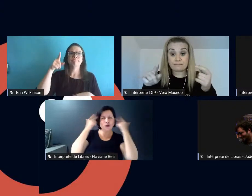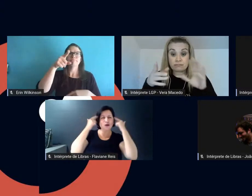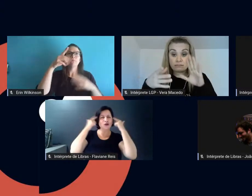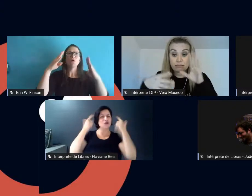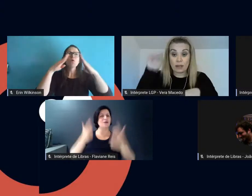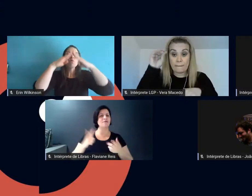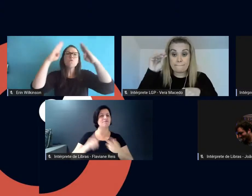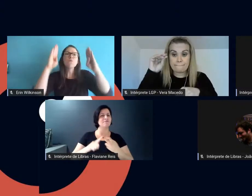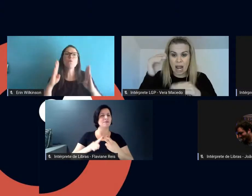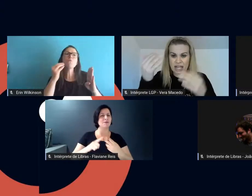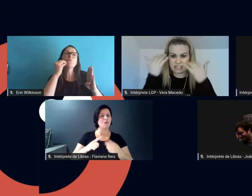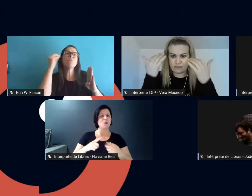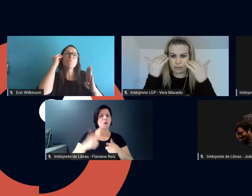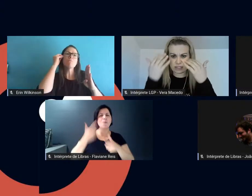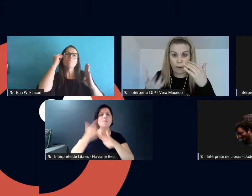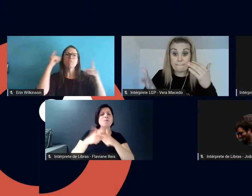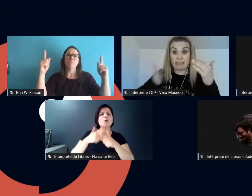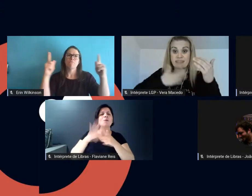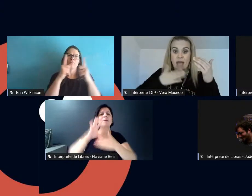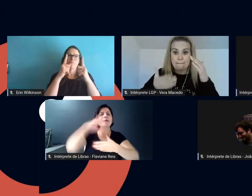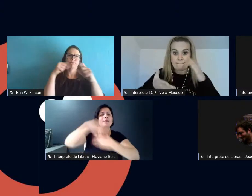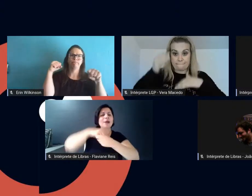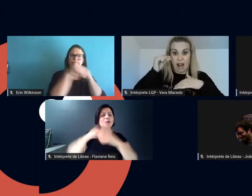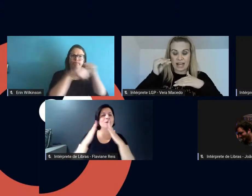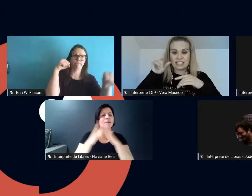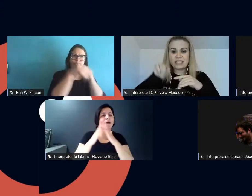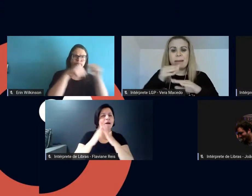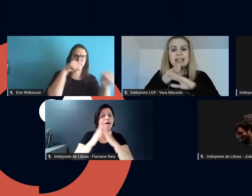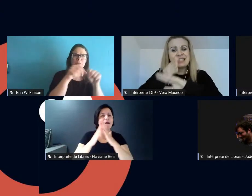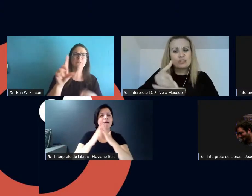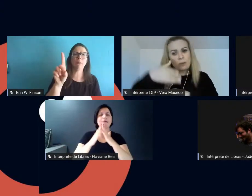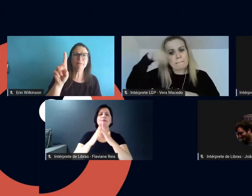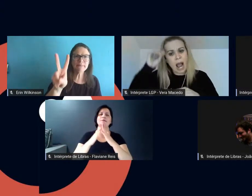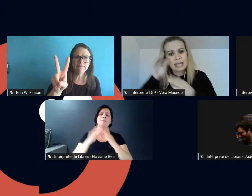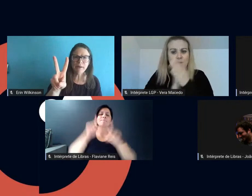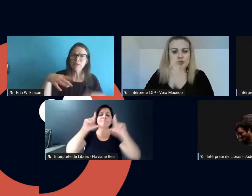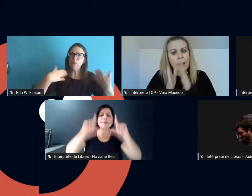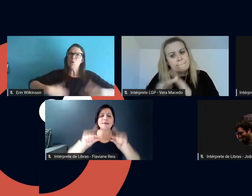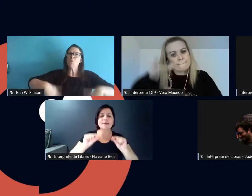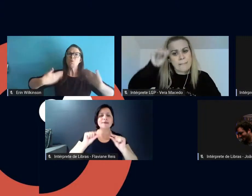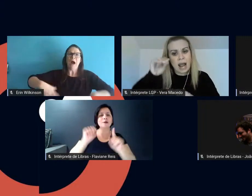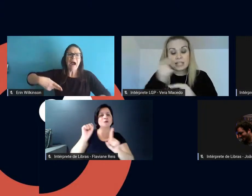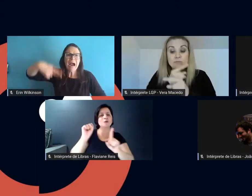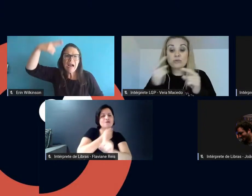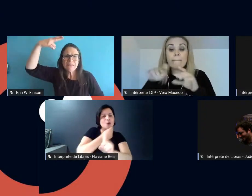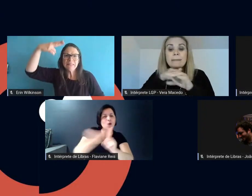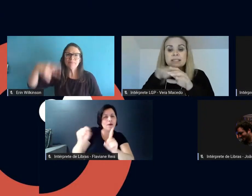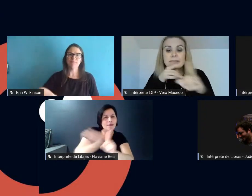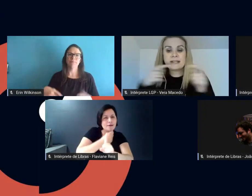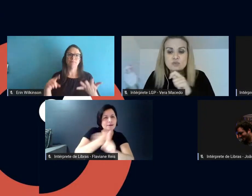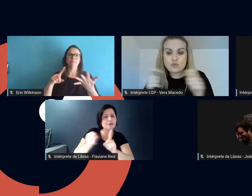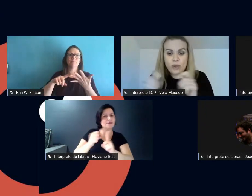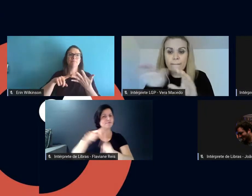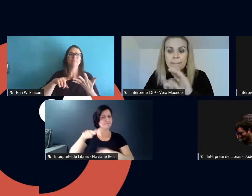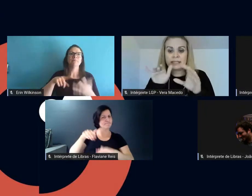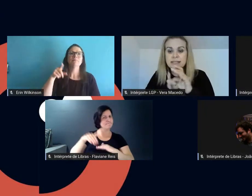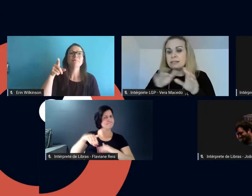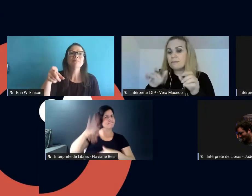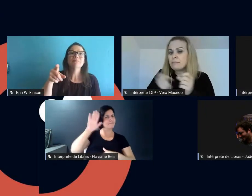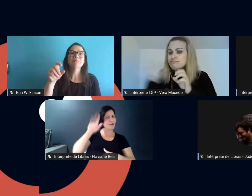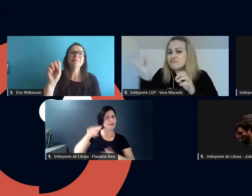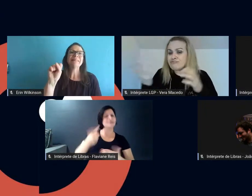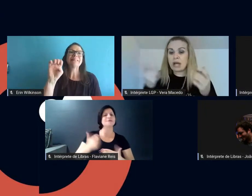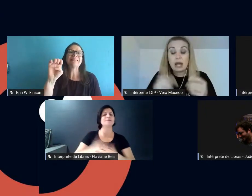mais informação, tem acesso a estão nesses lugares de discussão, eles eh esses benefícios reverberam